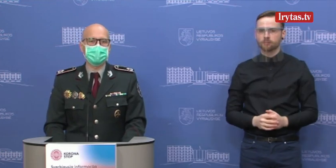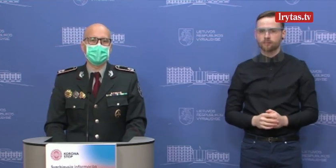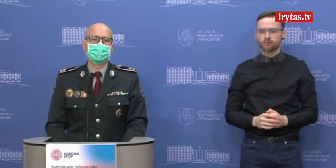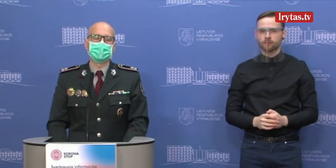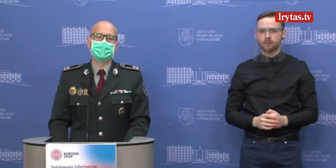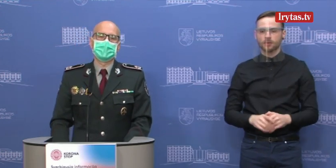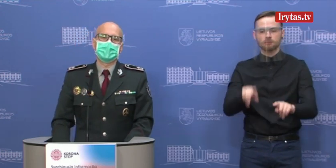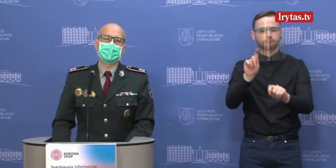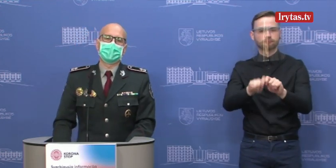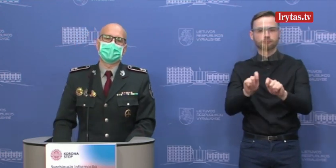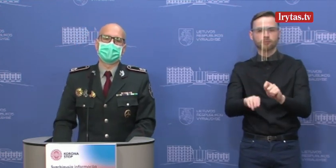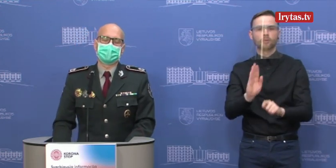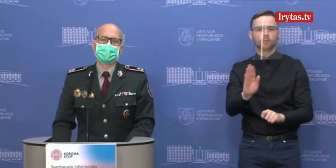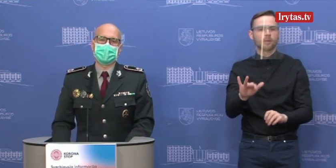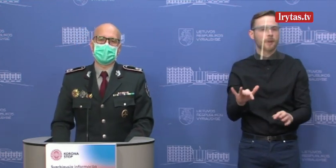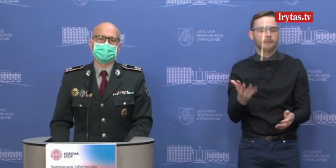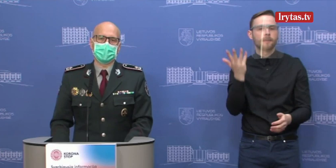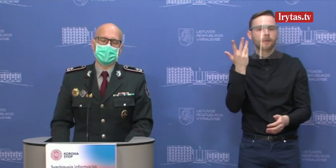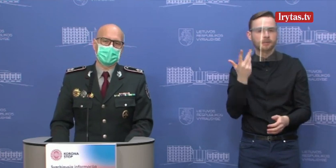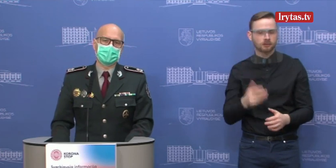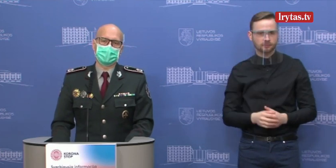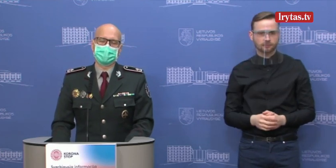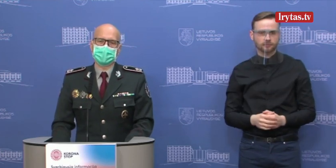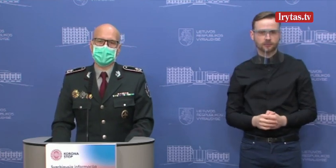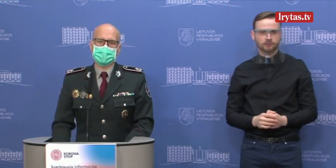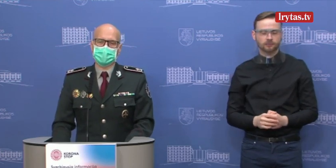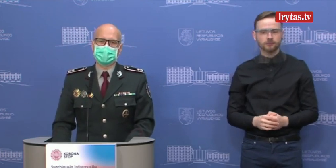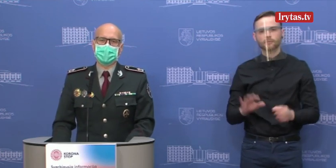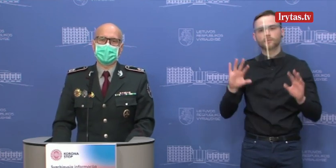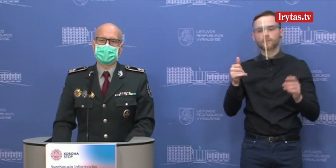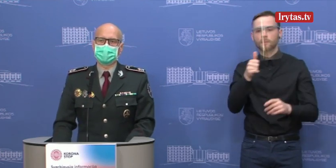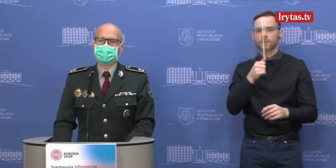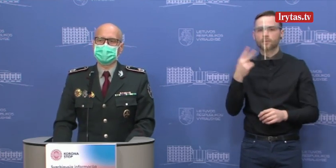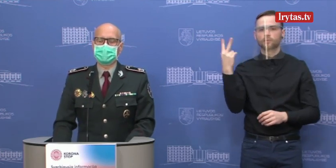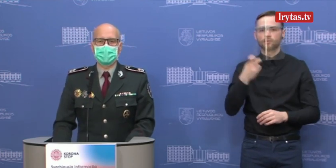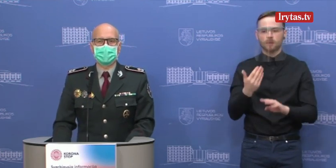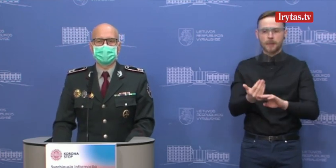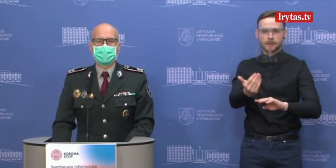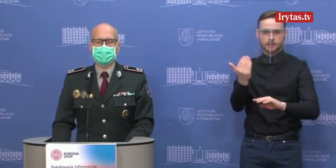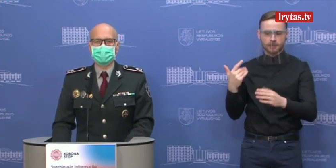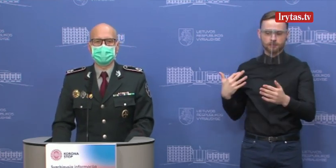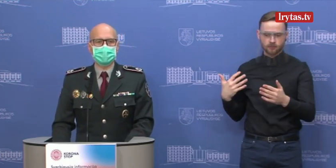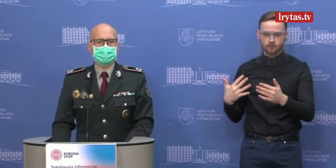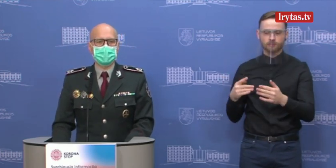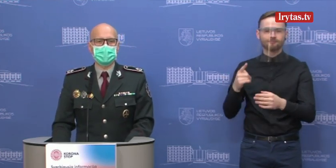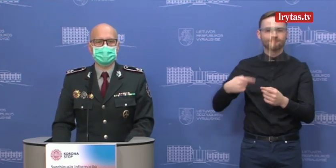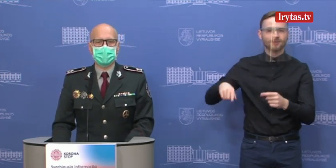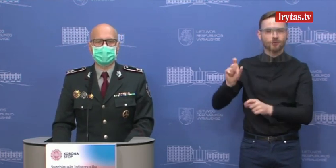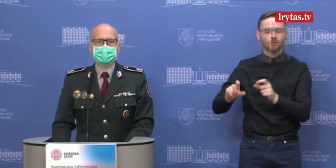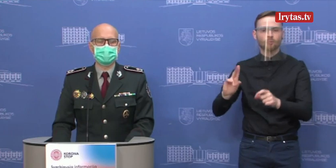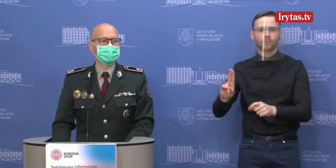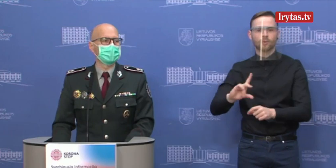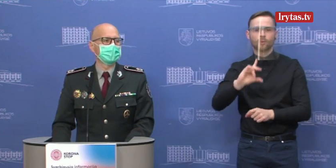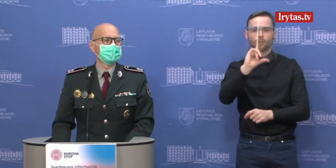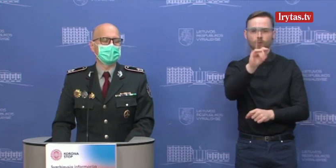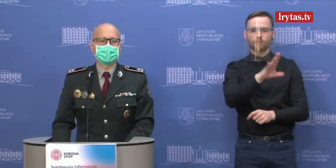tokiu atveju, jeigu per pastarąsias 14 dienų šitie piliečiai buvo išvykę iš